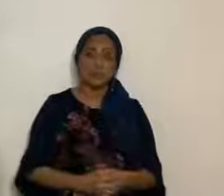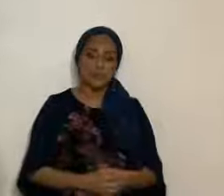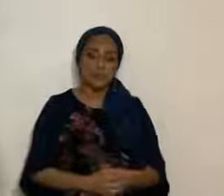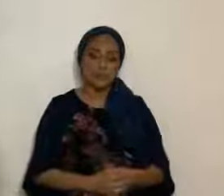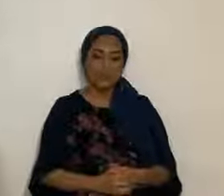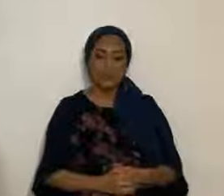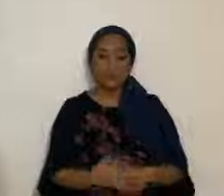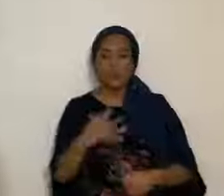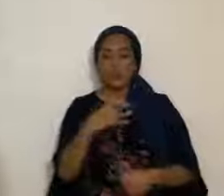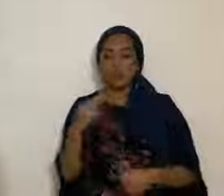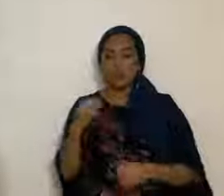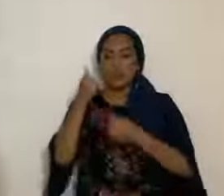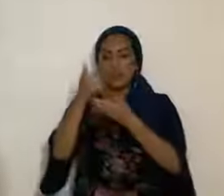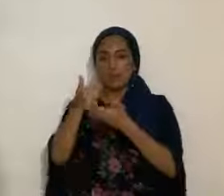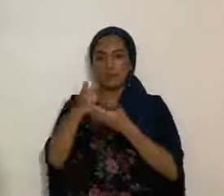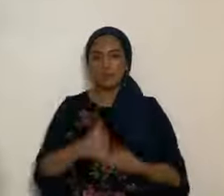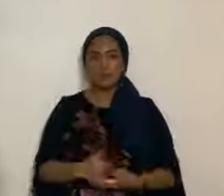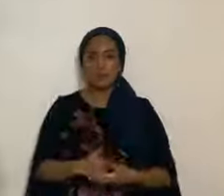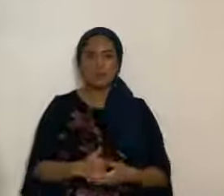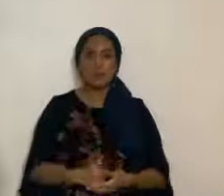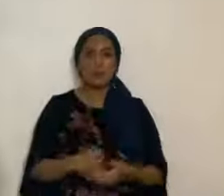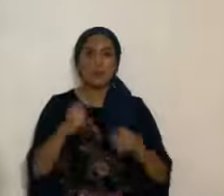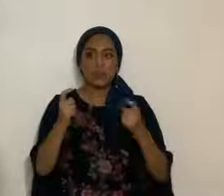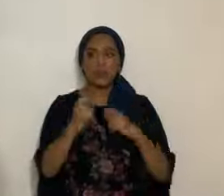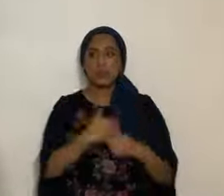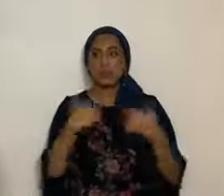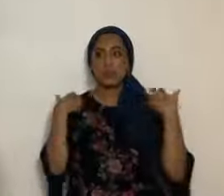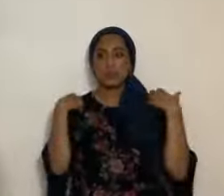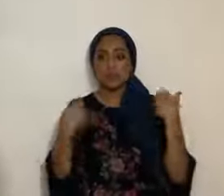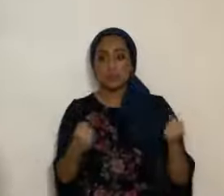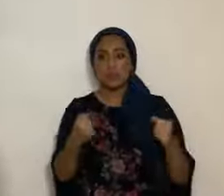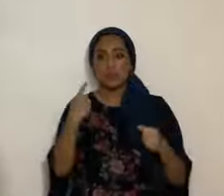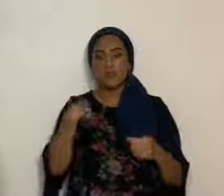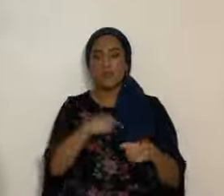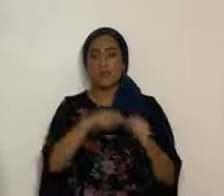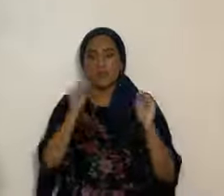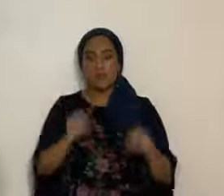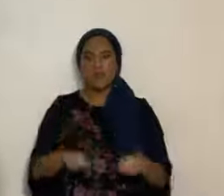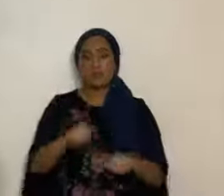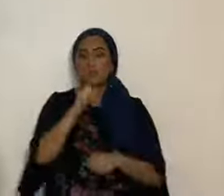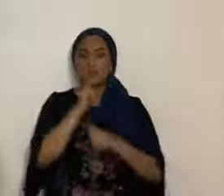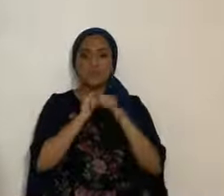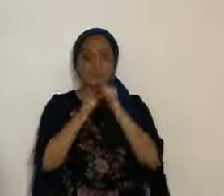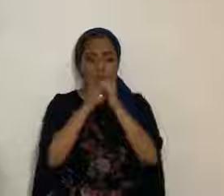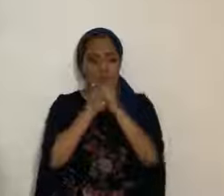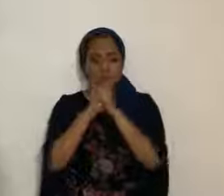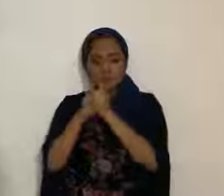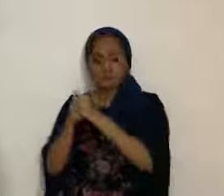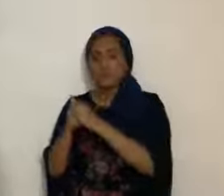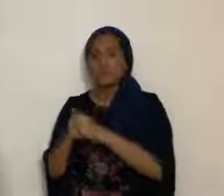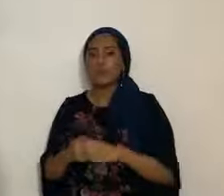y nos consuela y nos da la fuerza necesaria para seguir, y madura nuestra